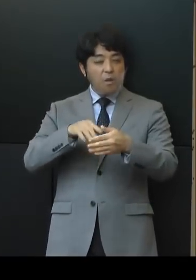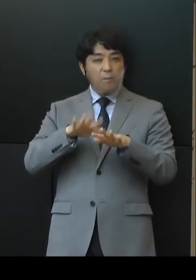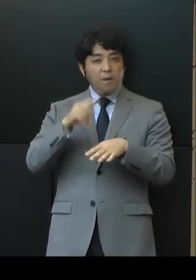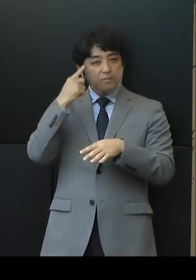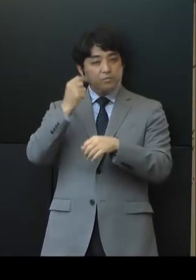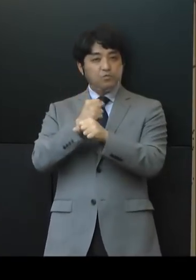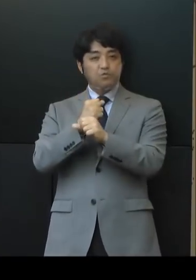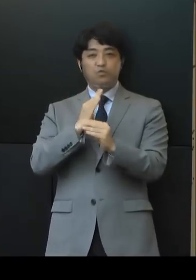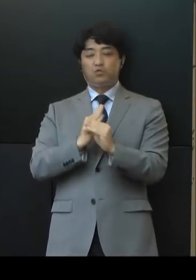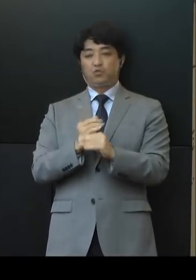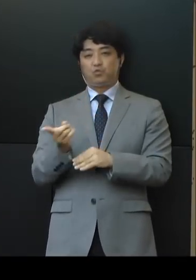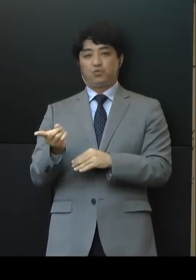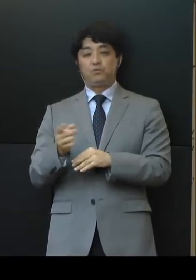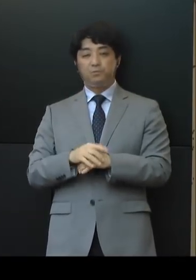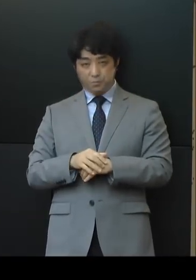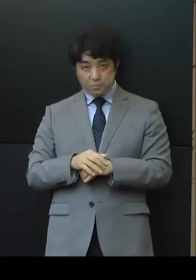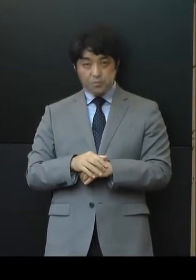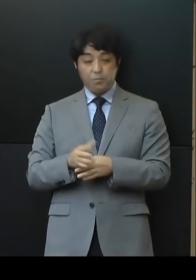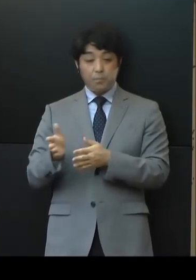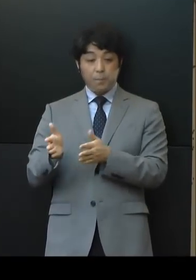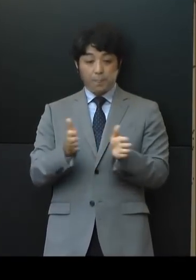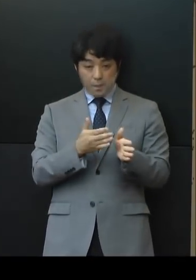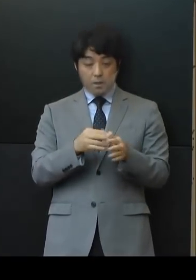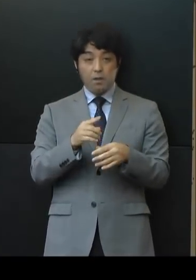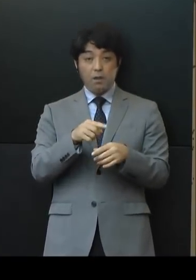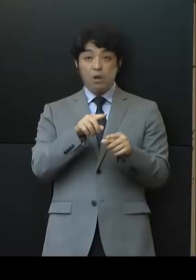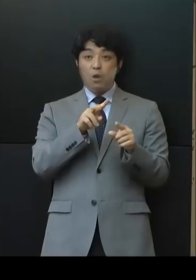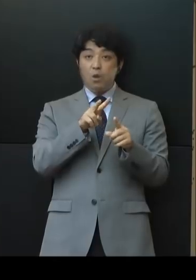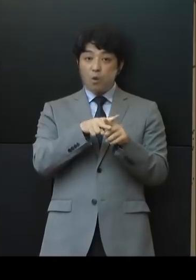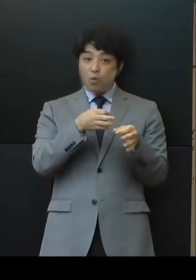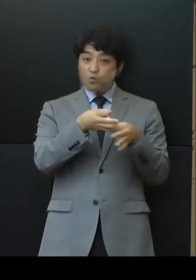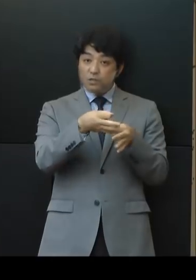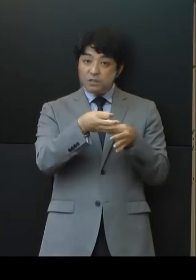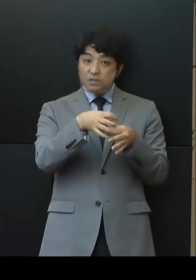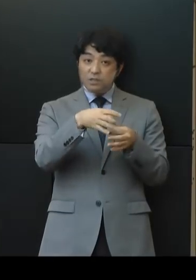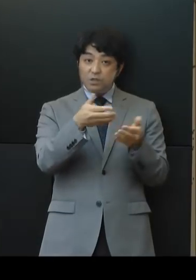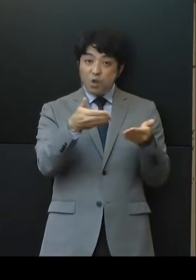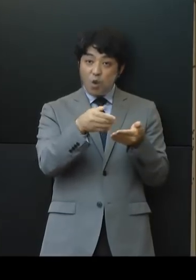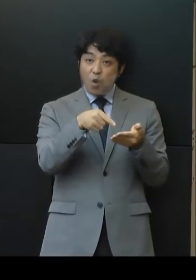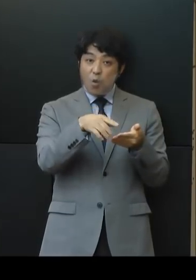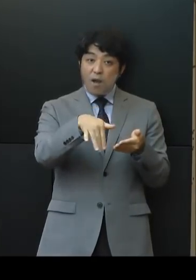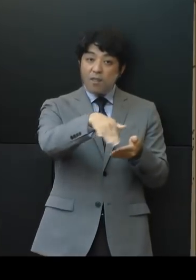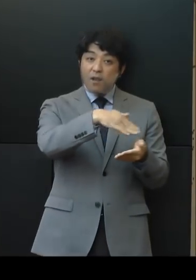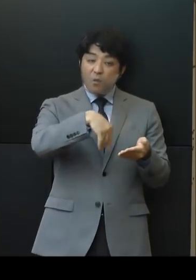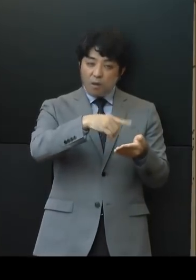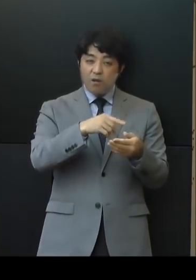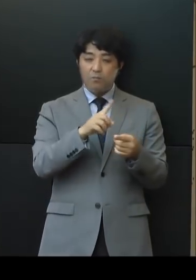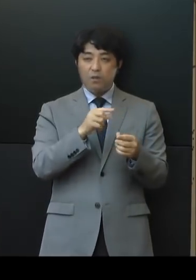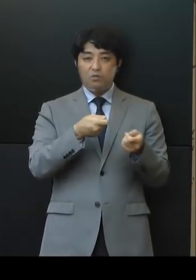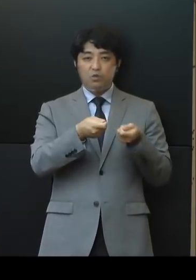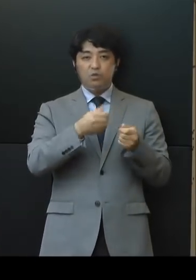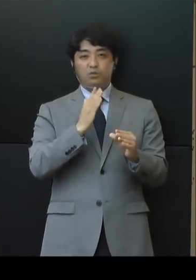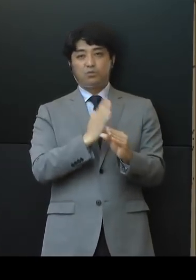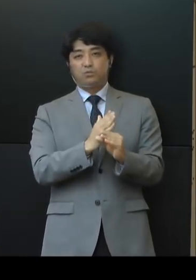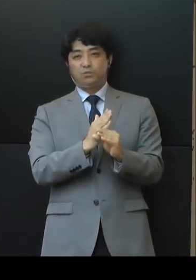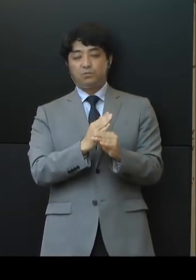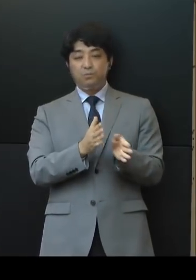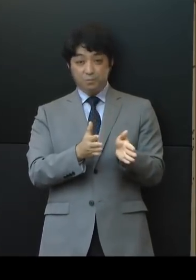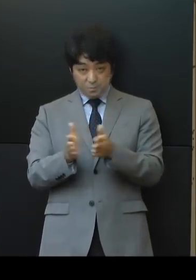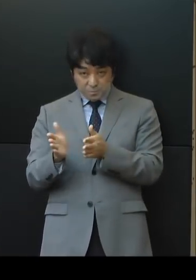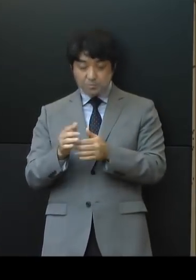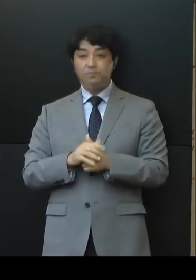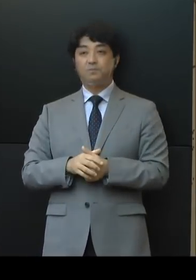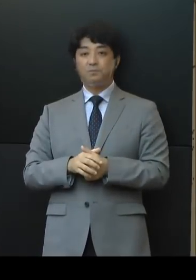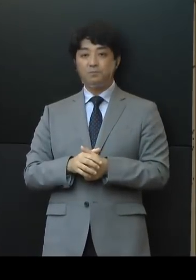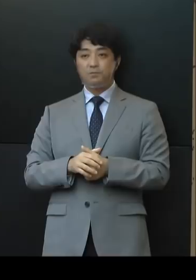ですけれども、この等の中の範囲ですが、現在調整中でございます。それから丸2と丸3の事